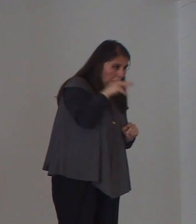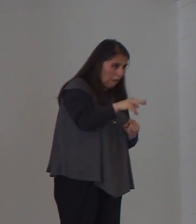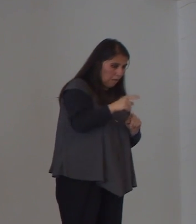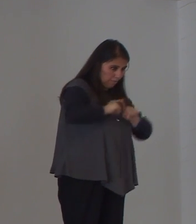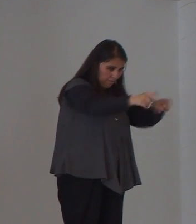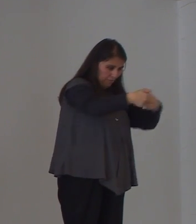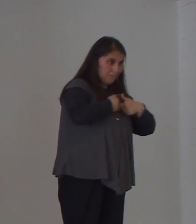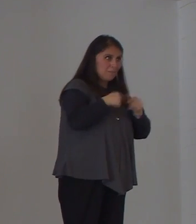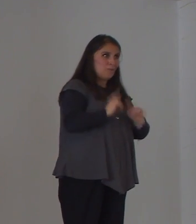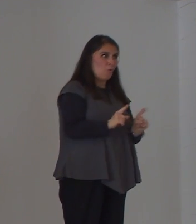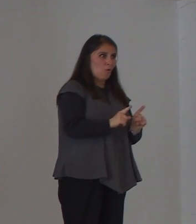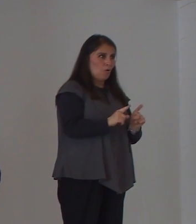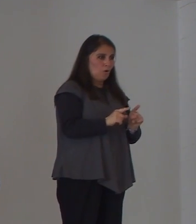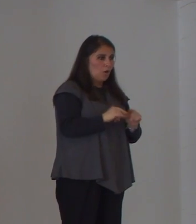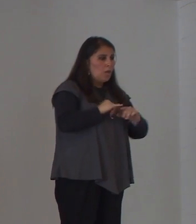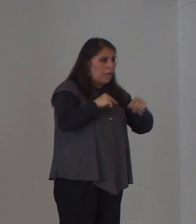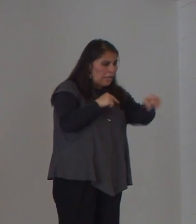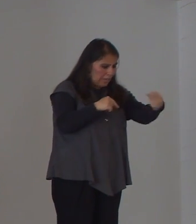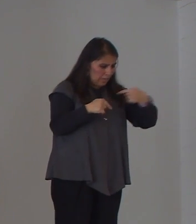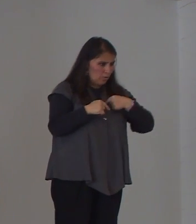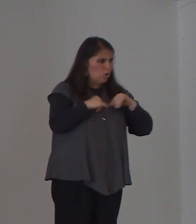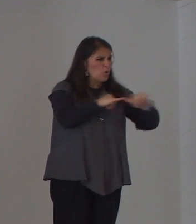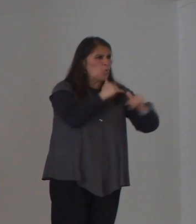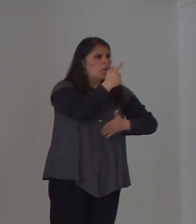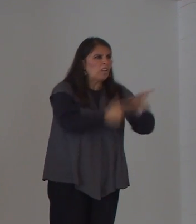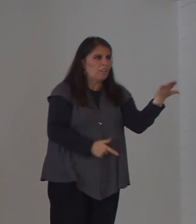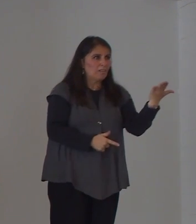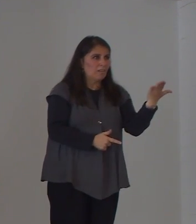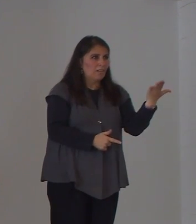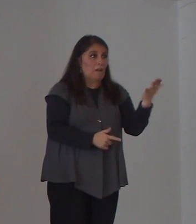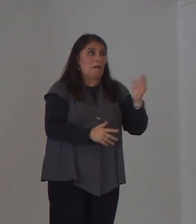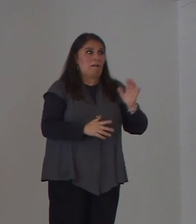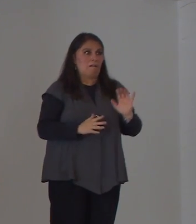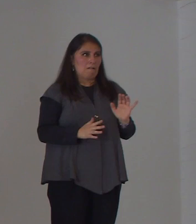sino por lo que tenemos en común, porque somos pares, porque hay algo como